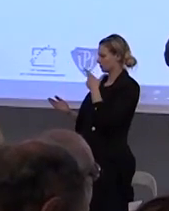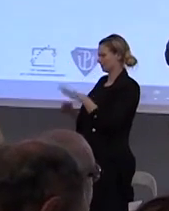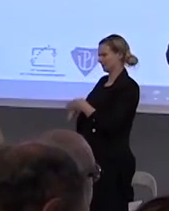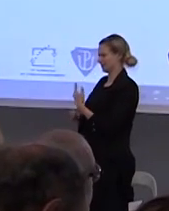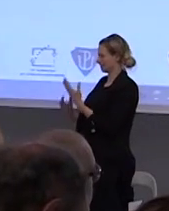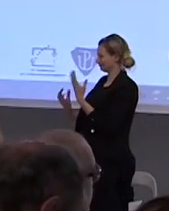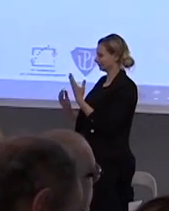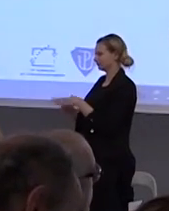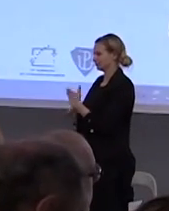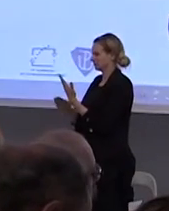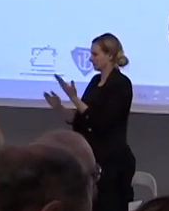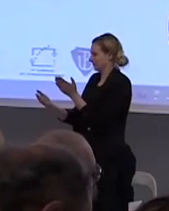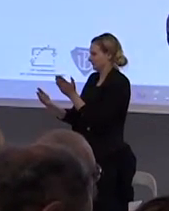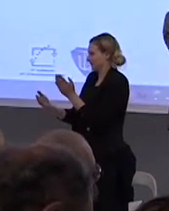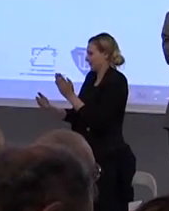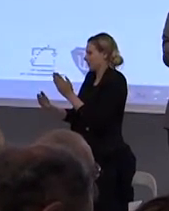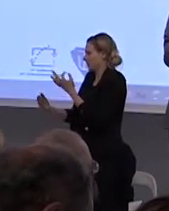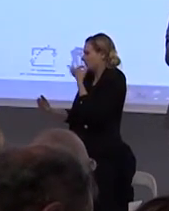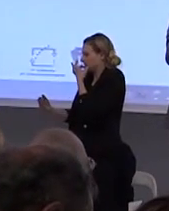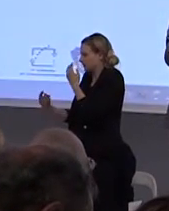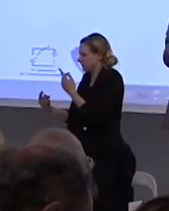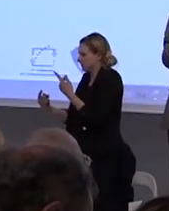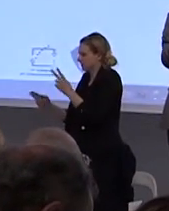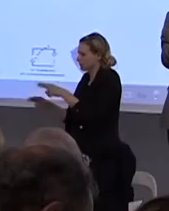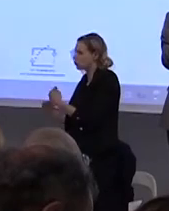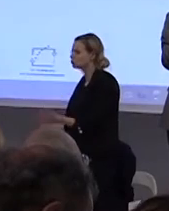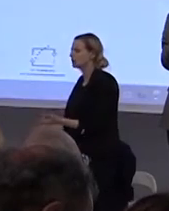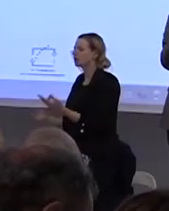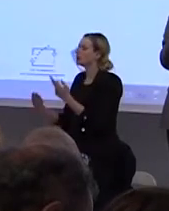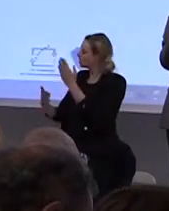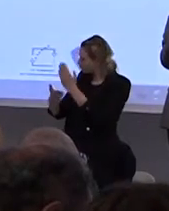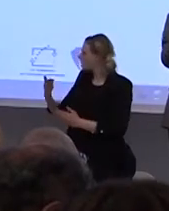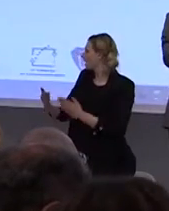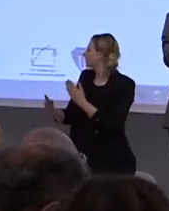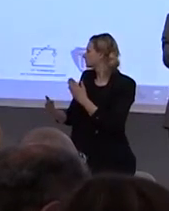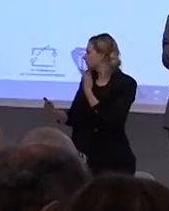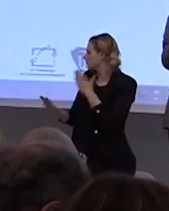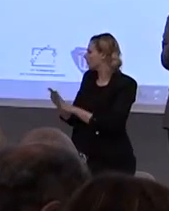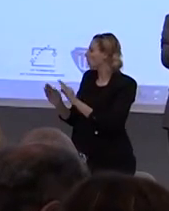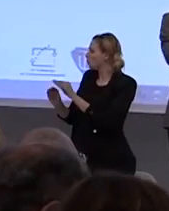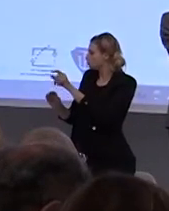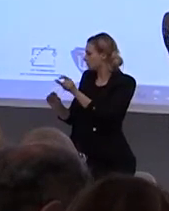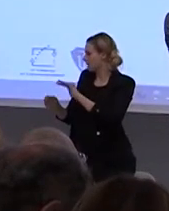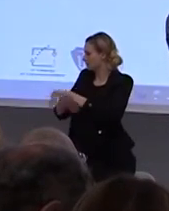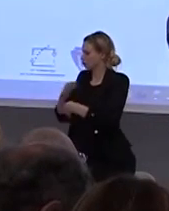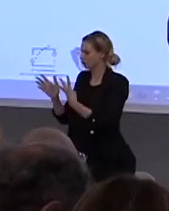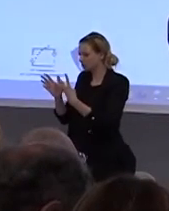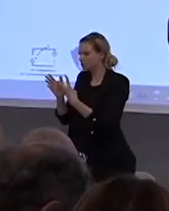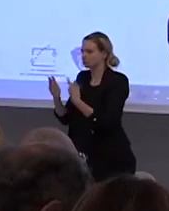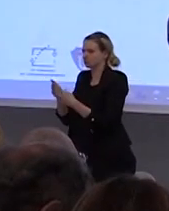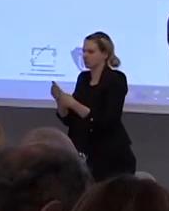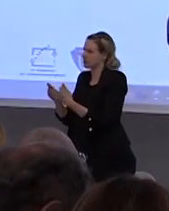velkých dotazníkových šetření. Těch dat jsme získali celou řadu, využili jsme vlastně pro